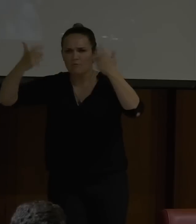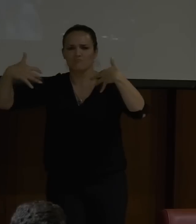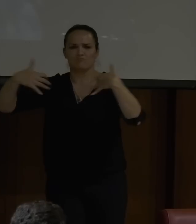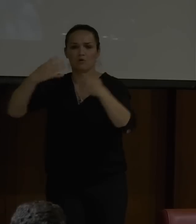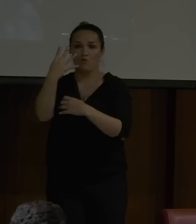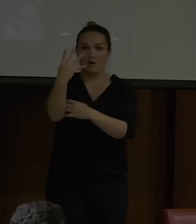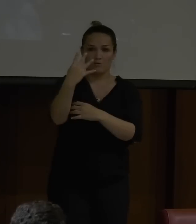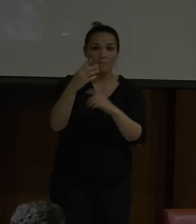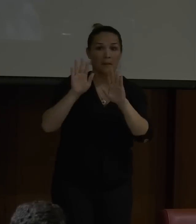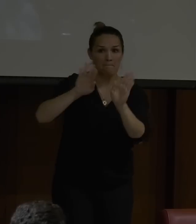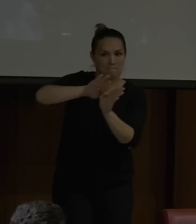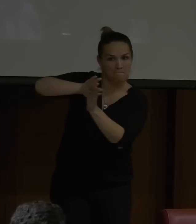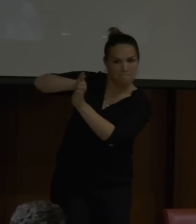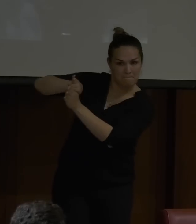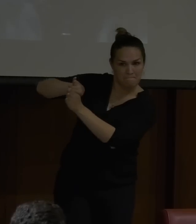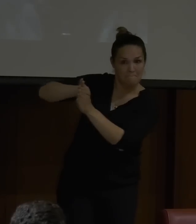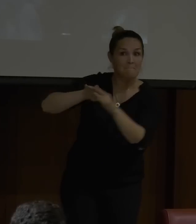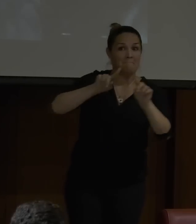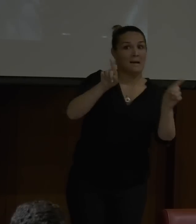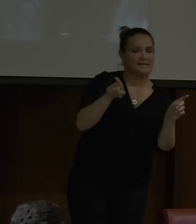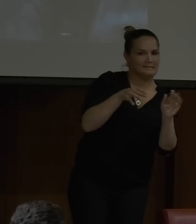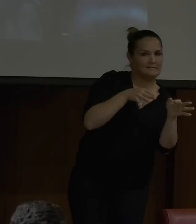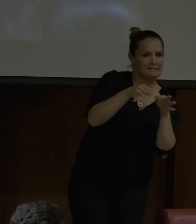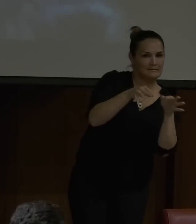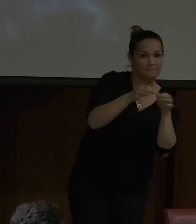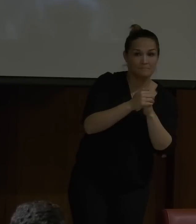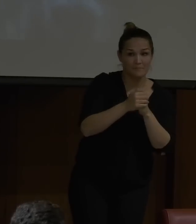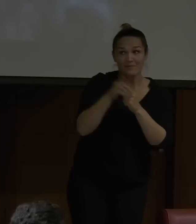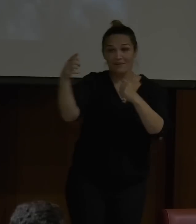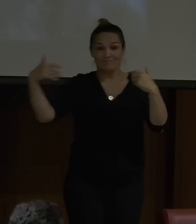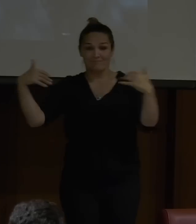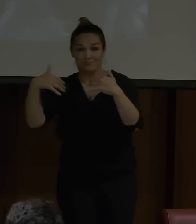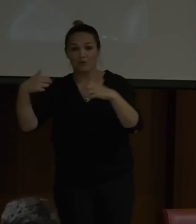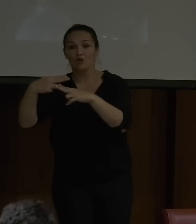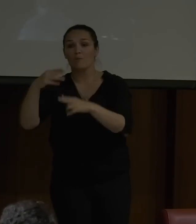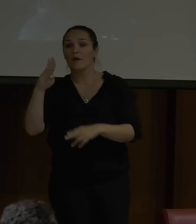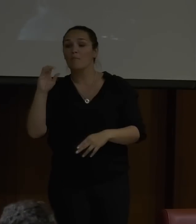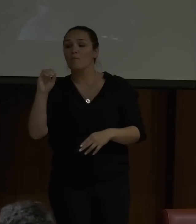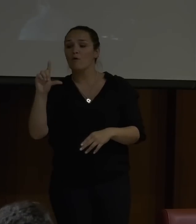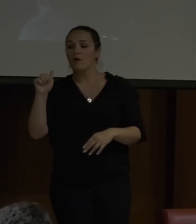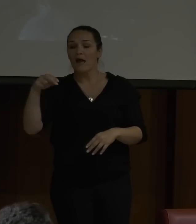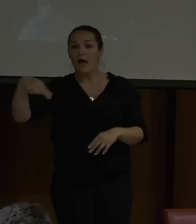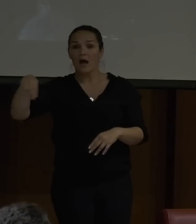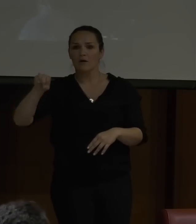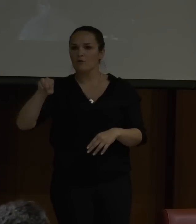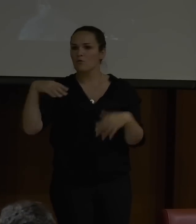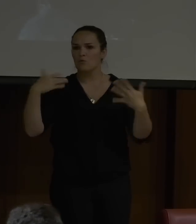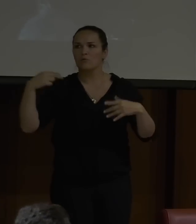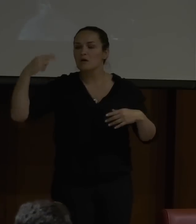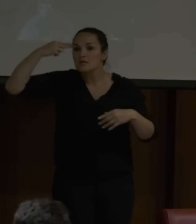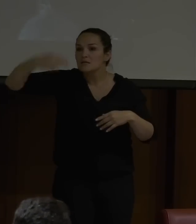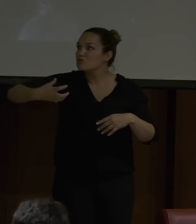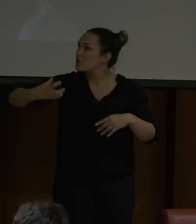pequeño paréntesis con canto incluido. De Chico Bolaño, como saben, se dice que fue uno de los más grandes acordeoneros de toda la